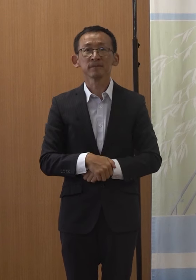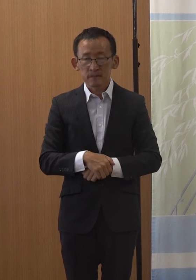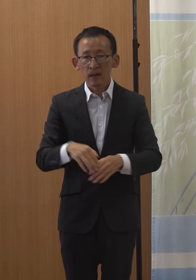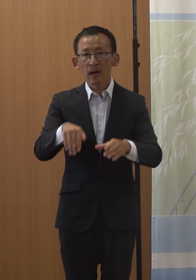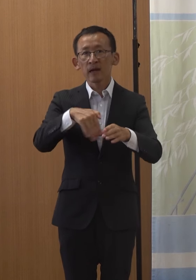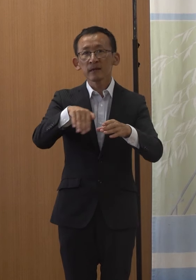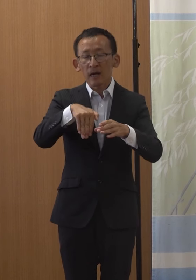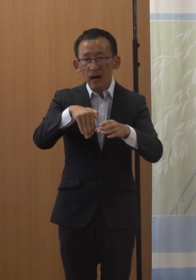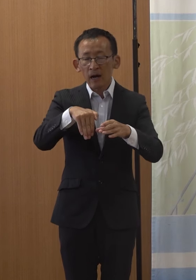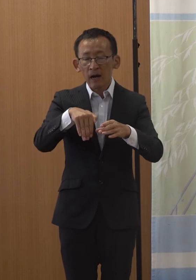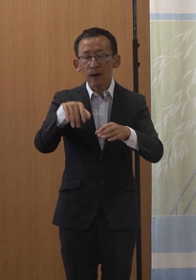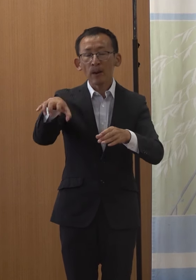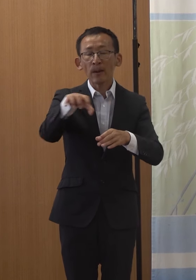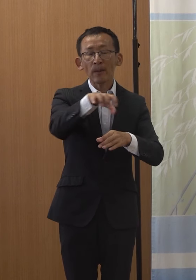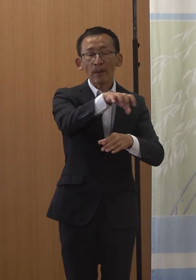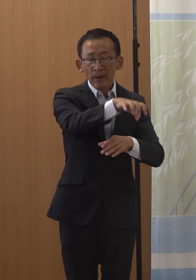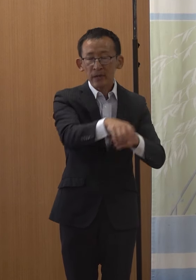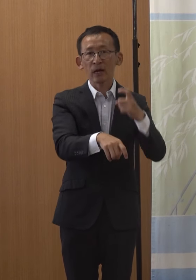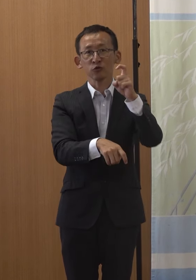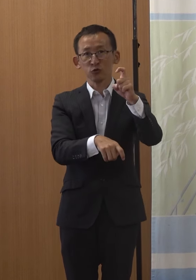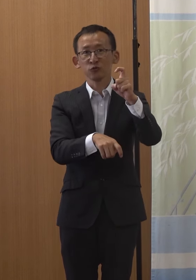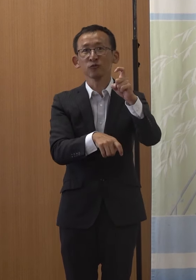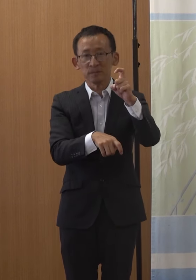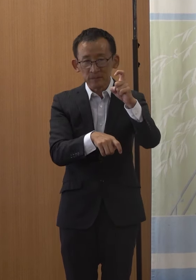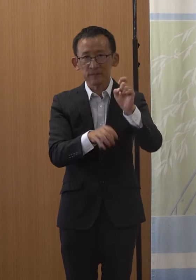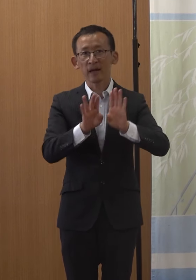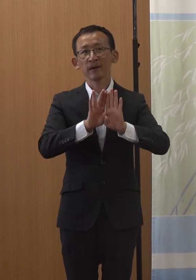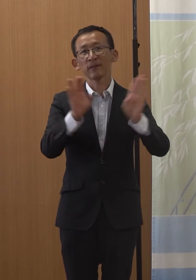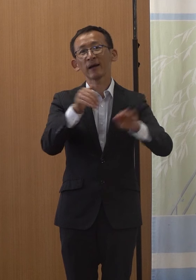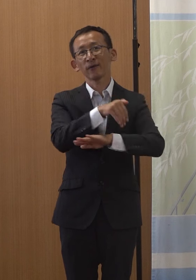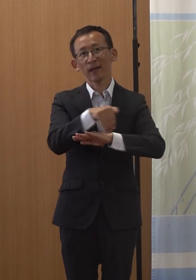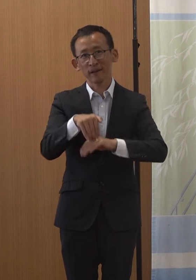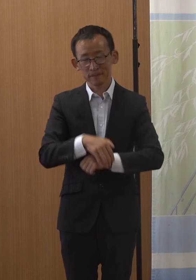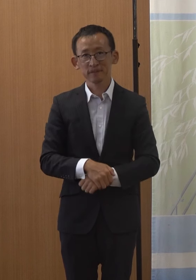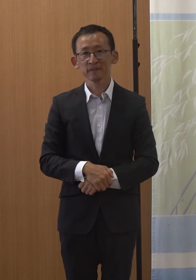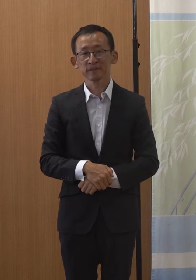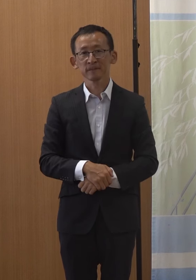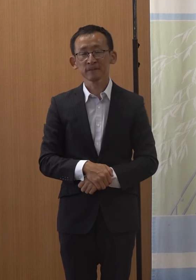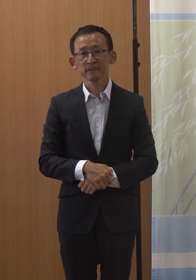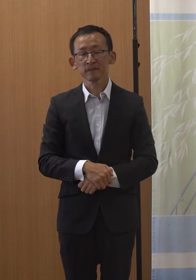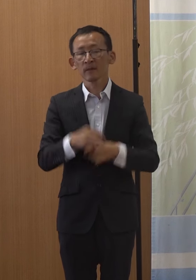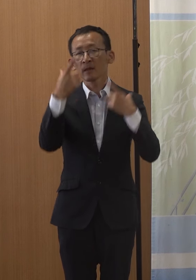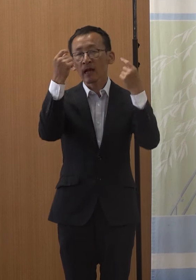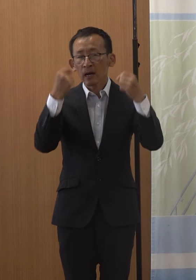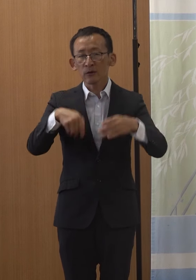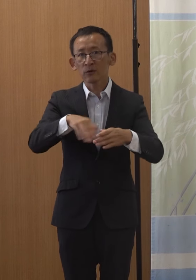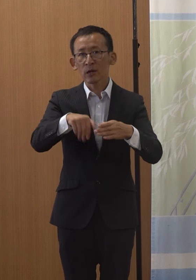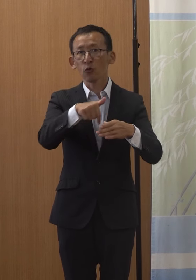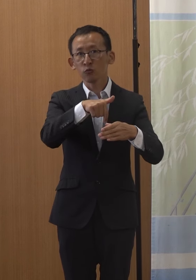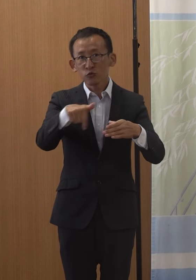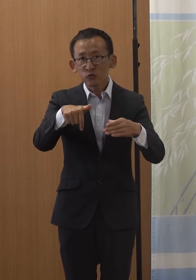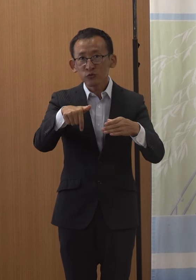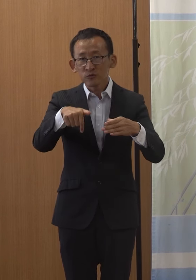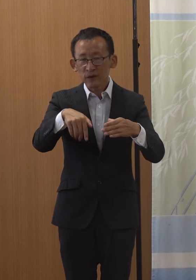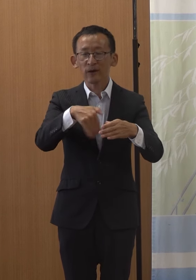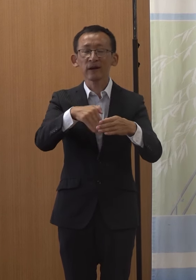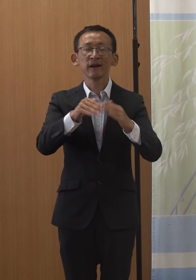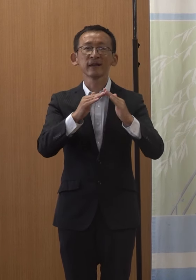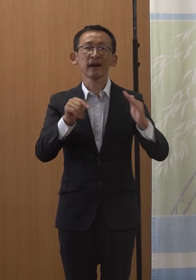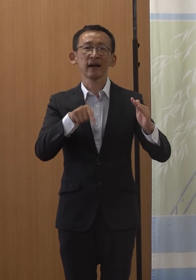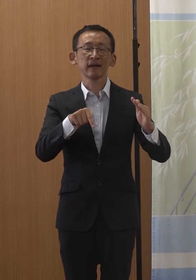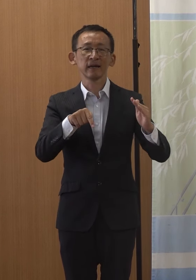室等10会場で行います。大学茶道部によるお茶会であります。茶